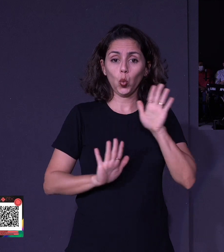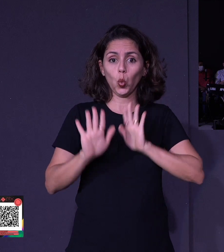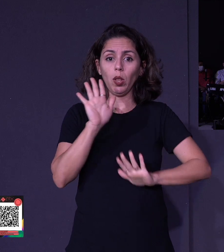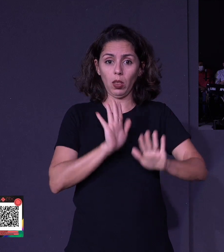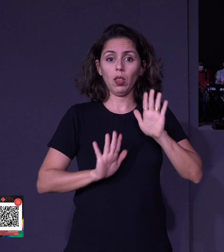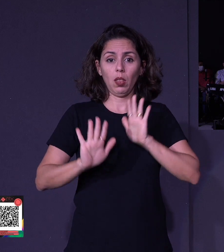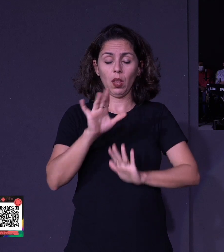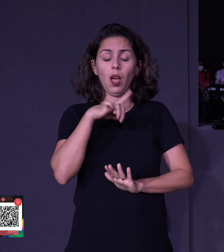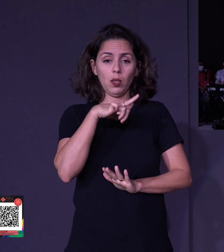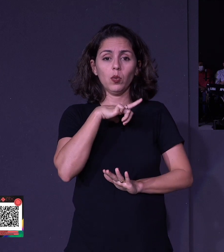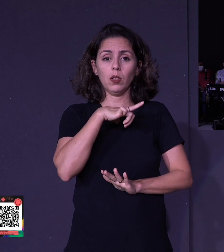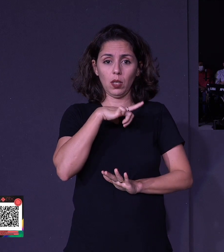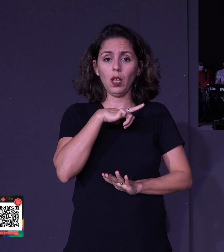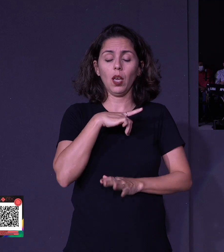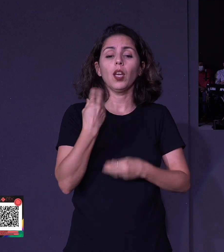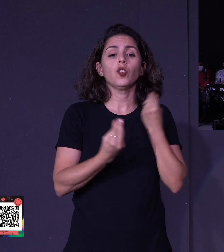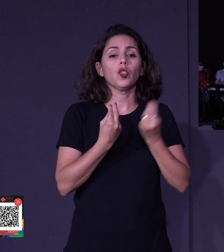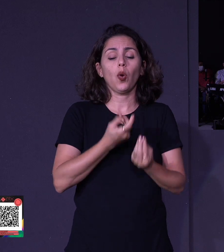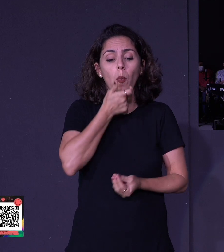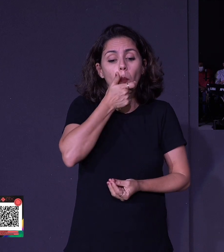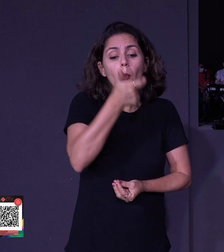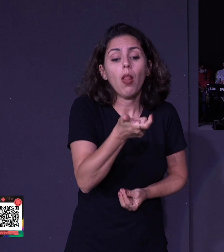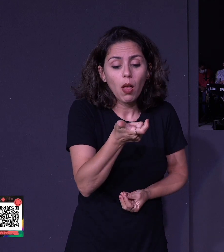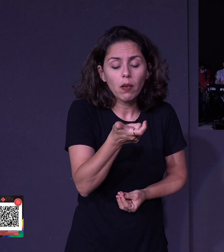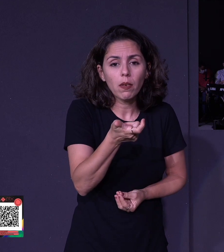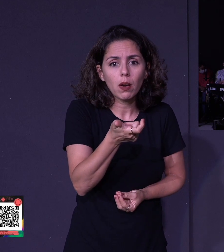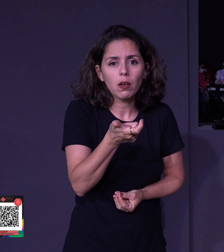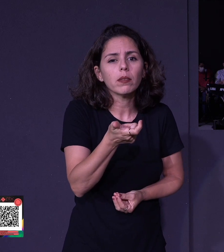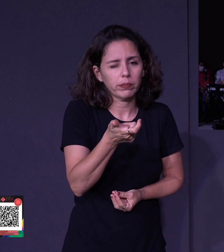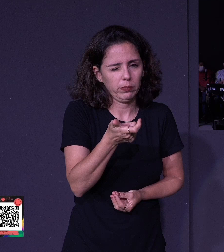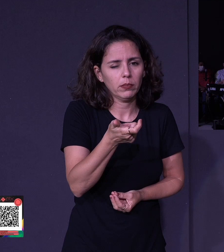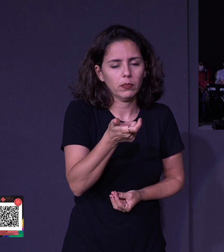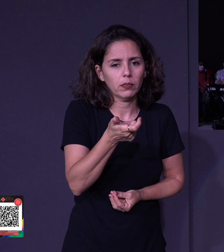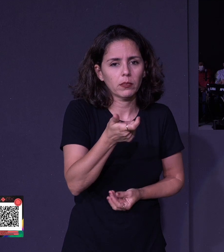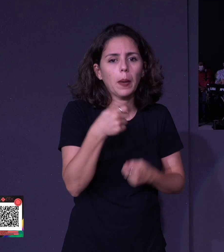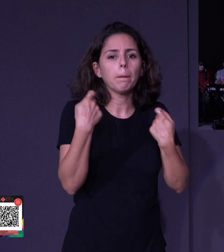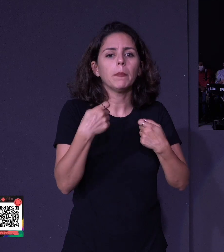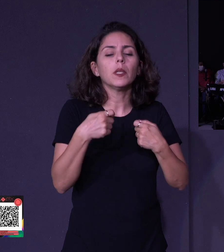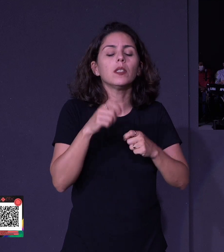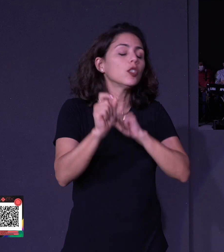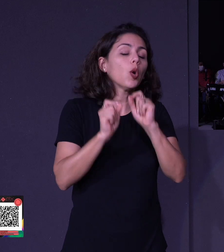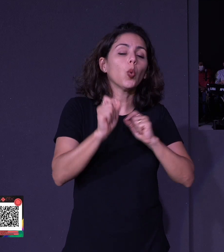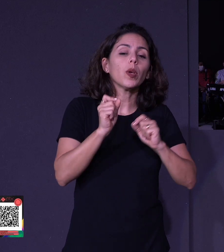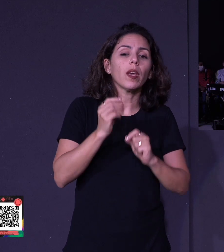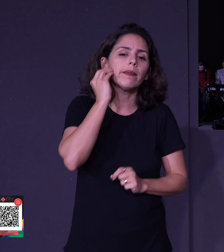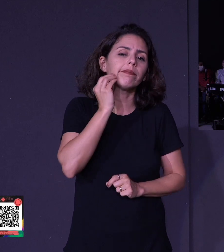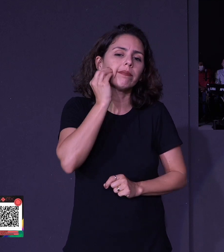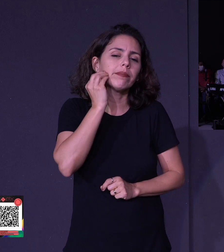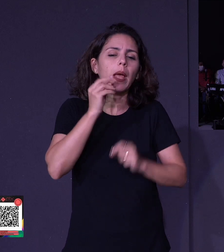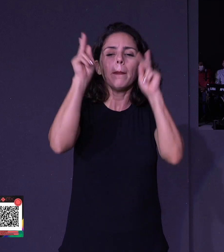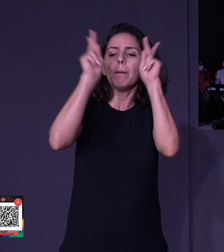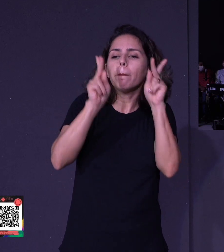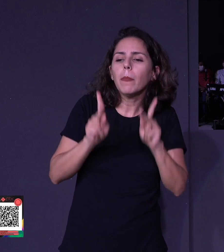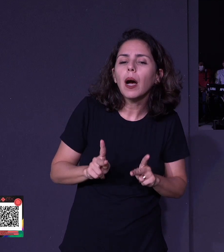Precisamos transmitir paz, o nosso carinho por meio de gestos, por meio de palavras. Precisamos transmitir também o